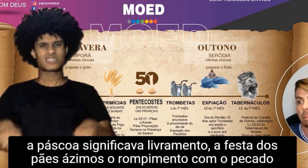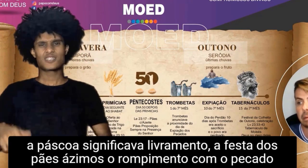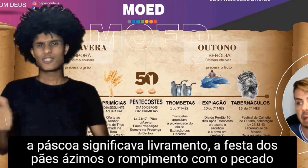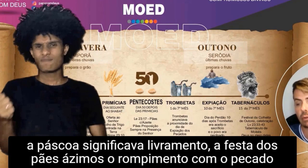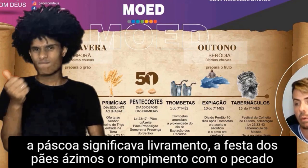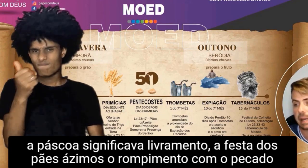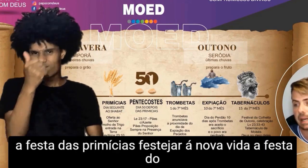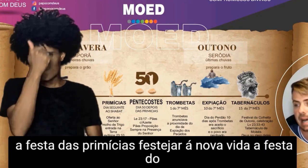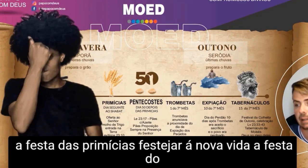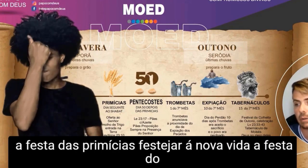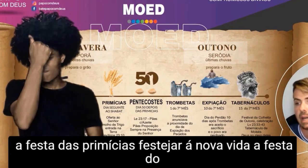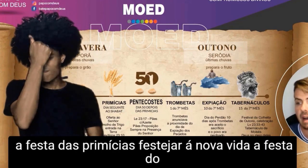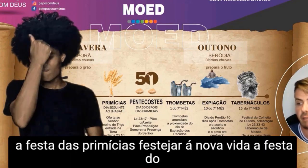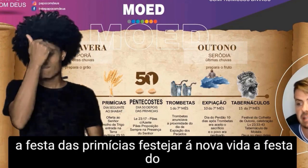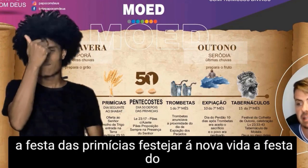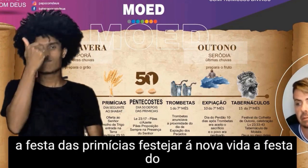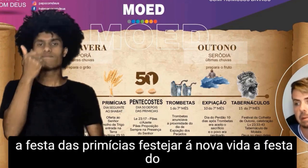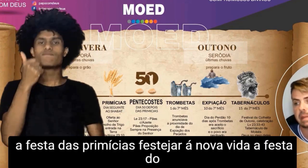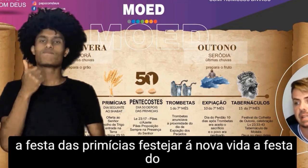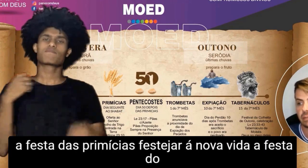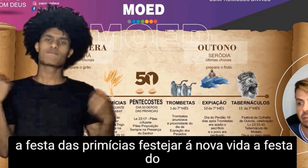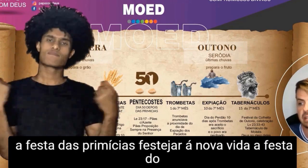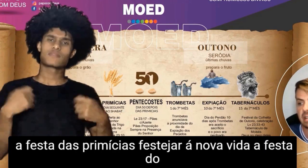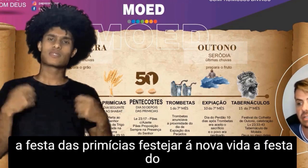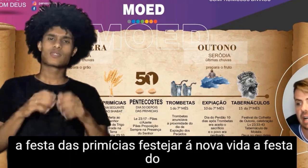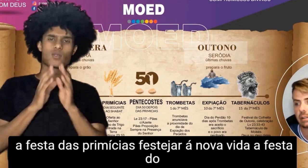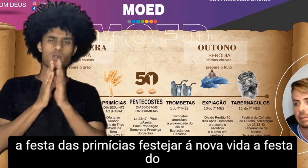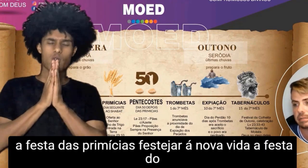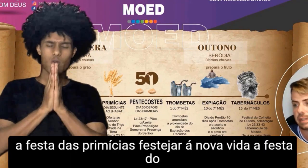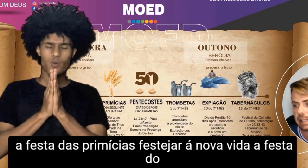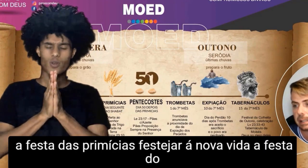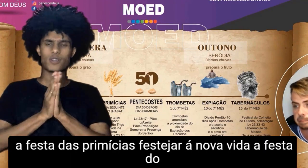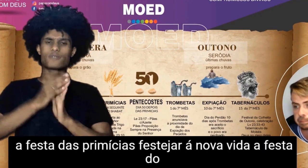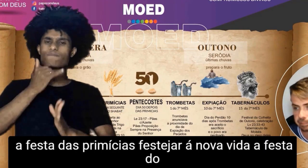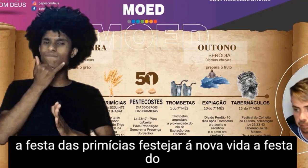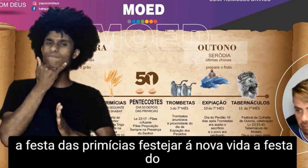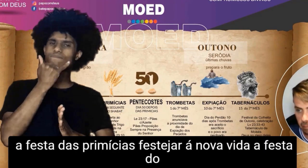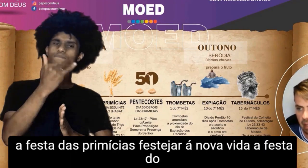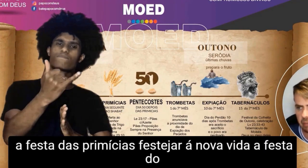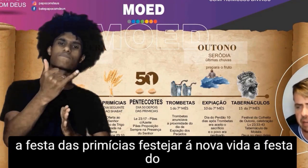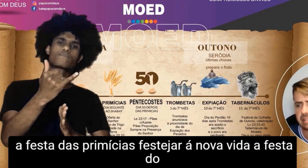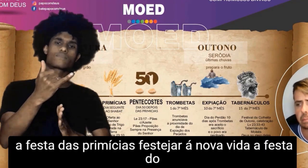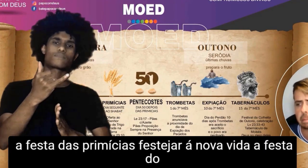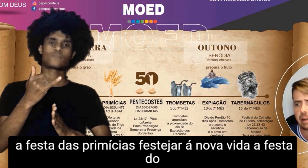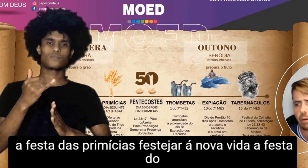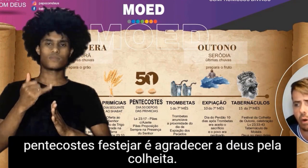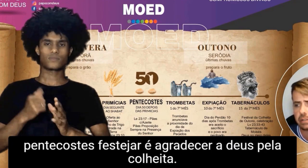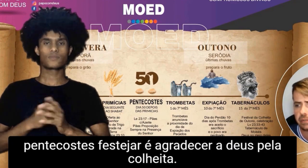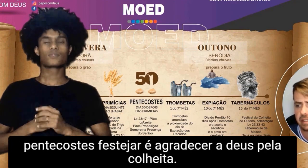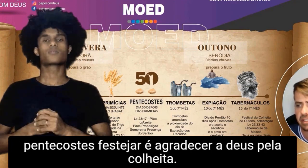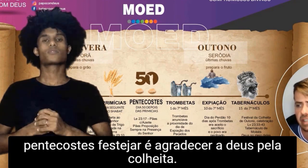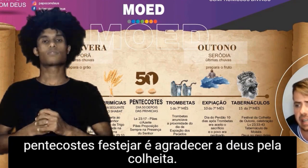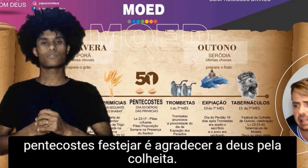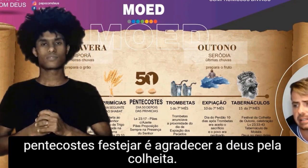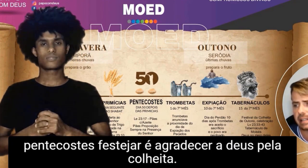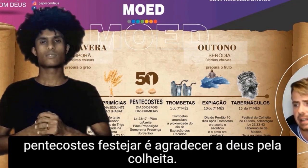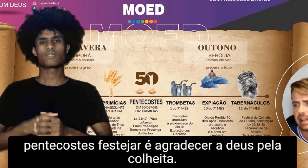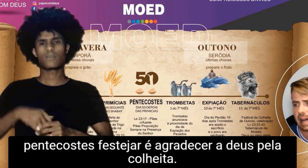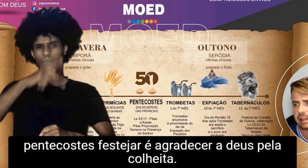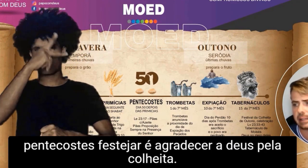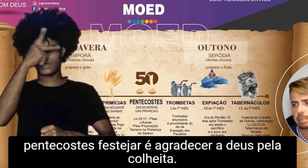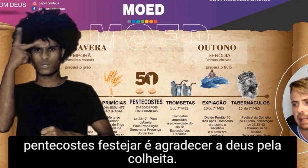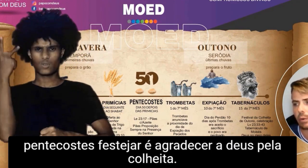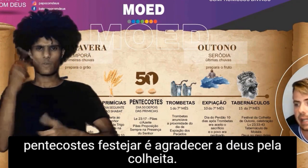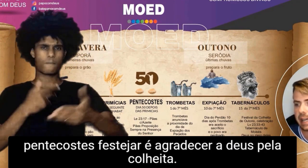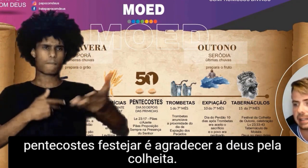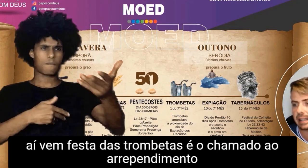asmos, rompimento com o pecado, a festa das primícias, festejar a nova vida, a festa do Pentecoste, festejar e agradecer